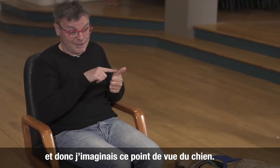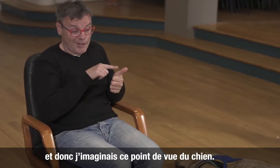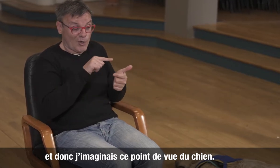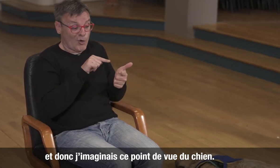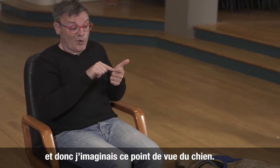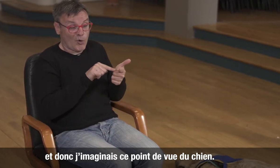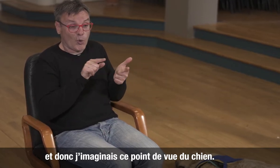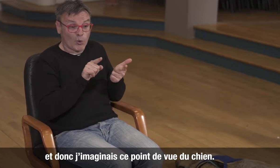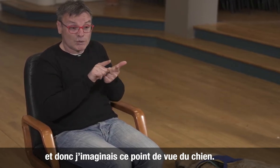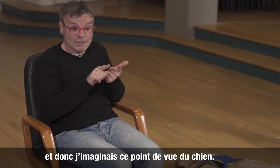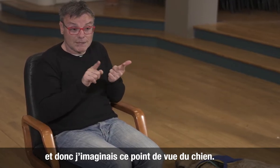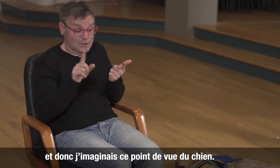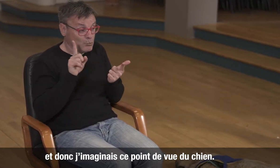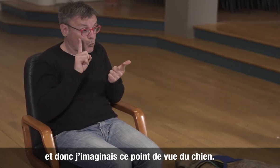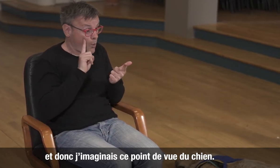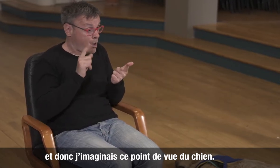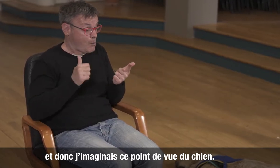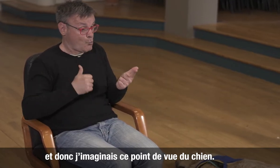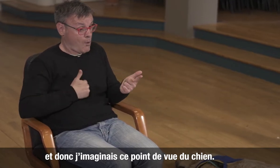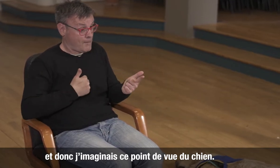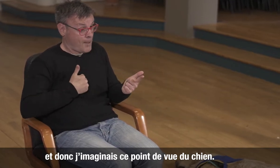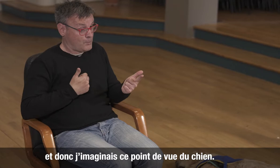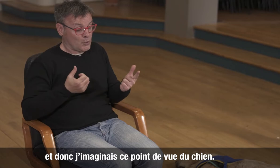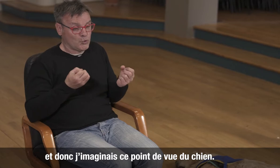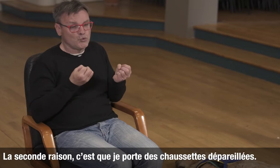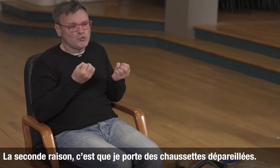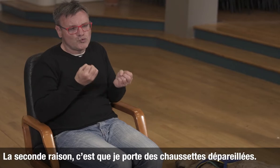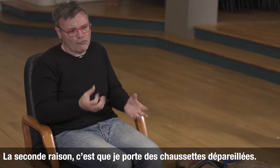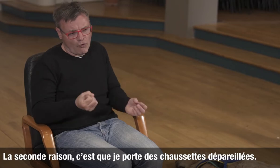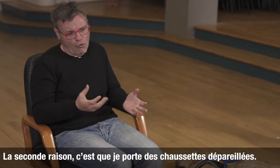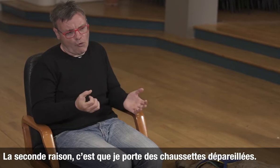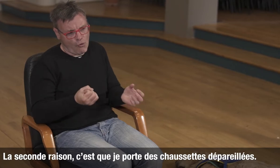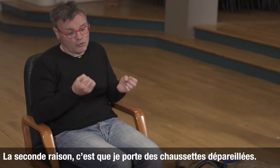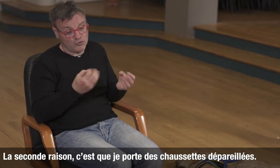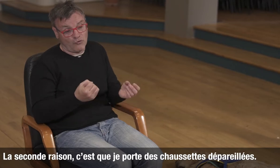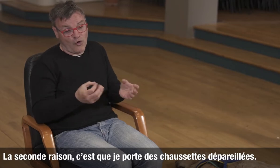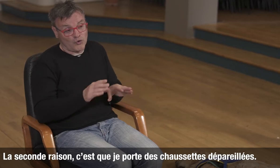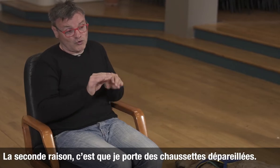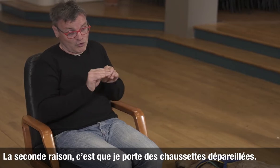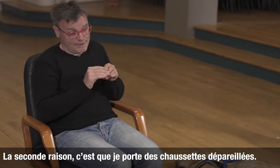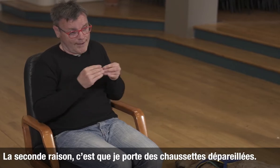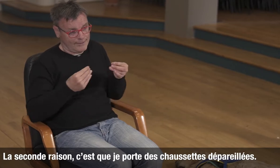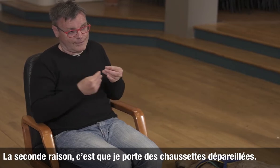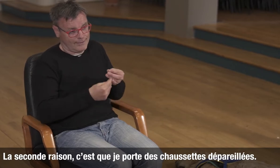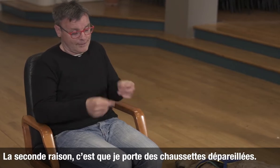Et donc, j'imaginais ce point de vue du chien. Et puis, très souvent, en fait,